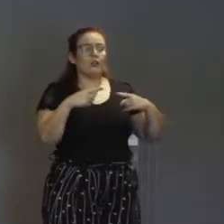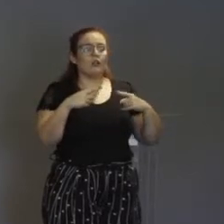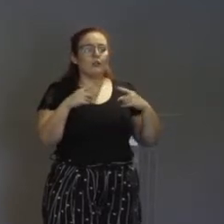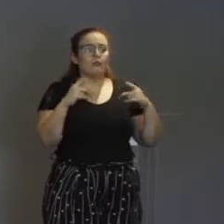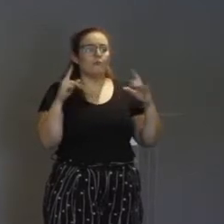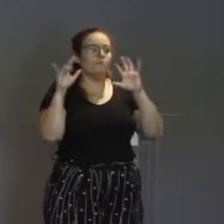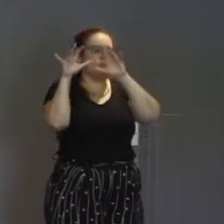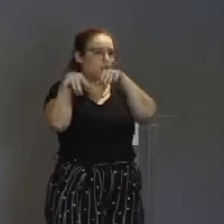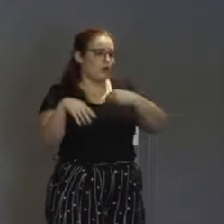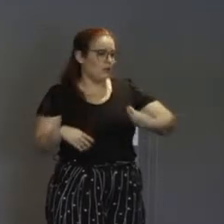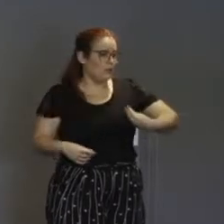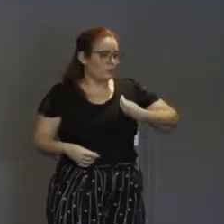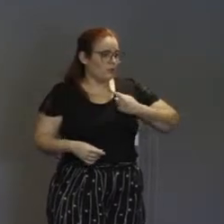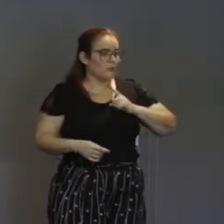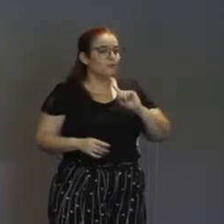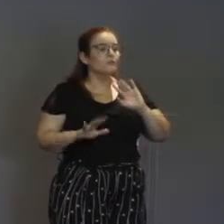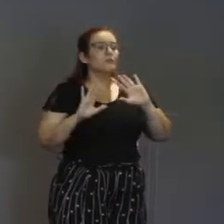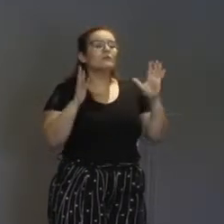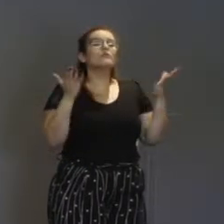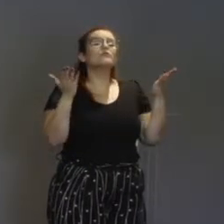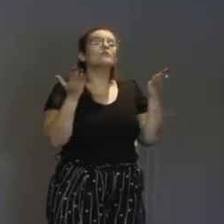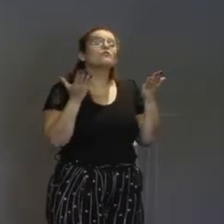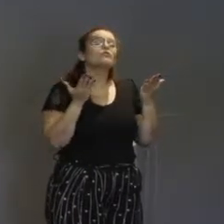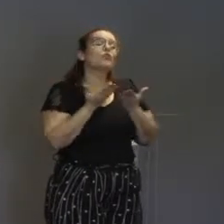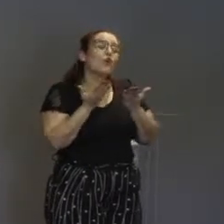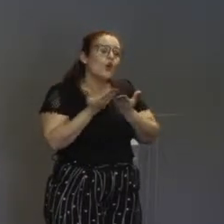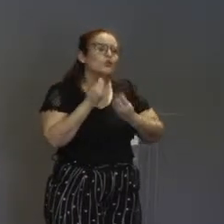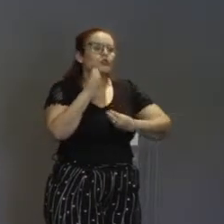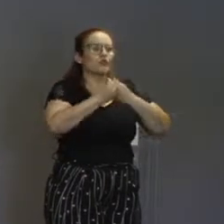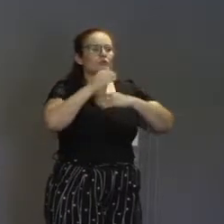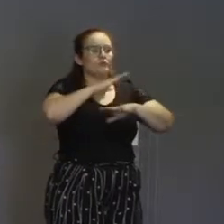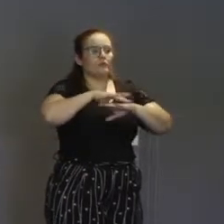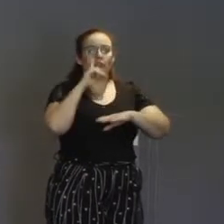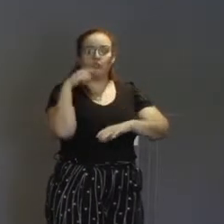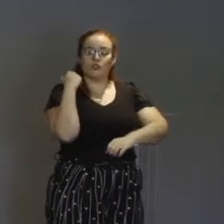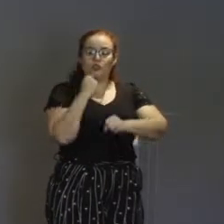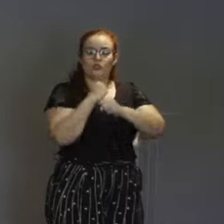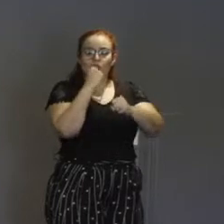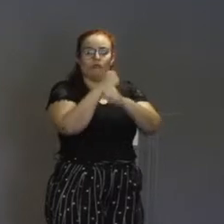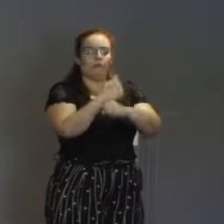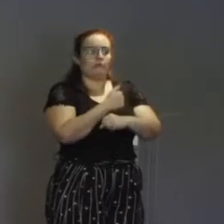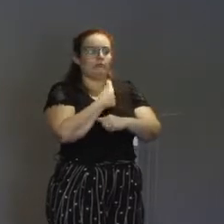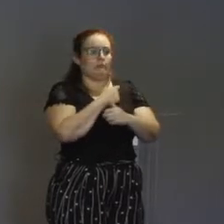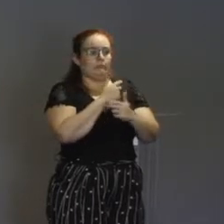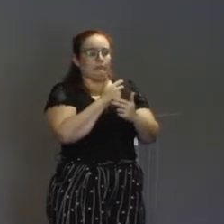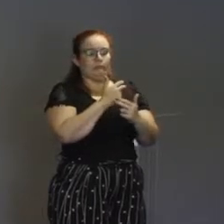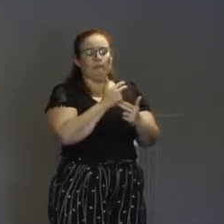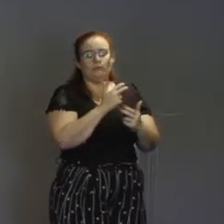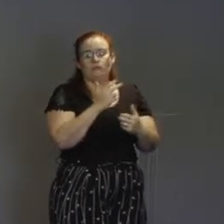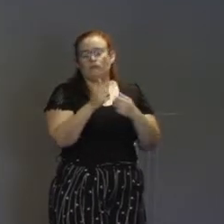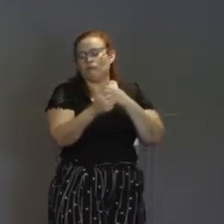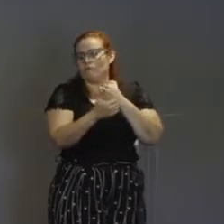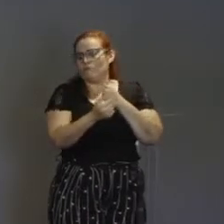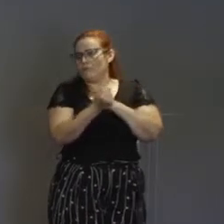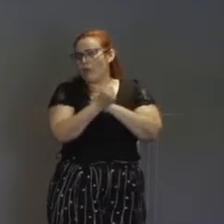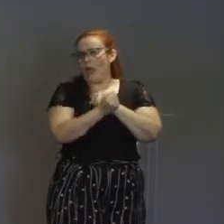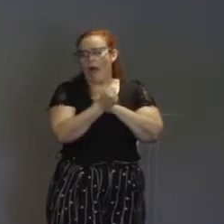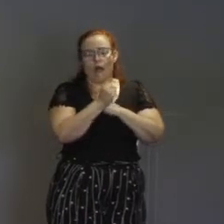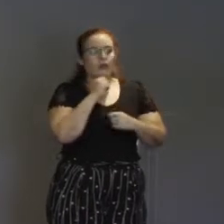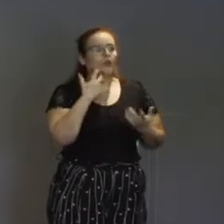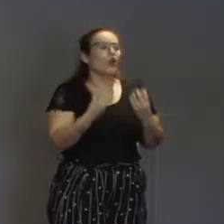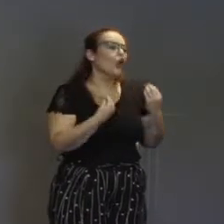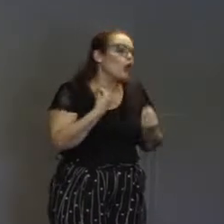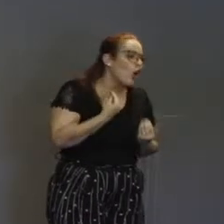espaços. Mas como é que a gente faz isso, inclusive para a gente, como construtora, não ficar refém? Né? Porque a ideia não é depois sempre o tempo todo, não, mas e aí, como é que